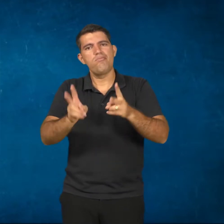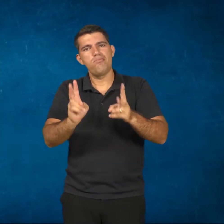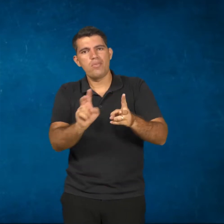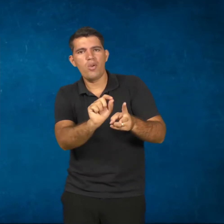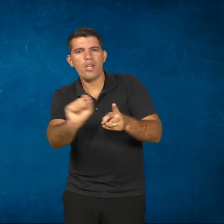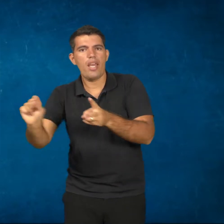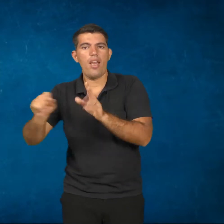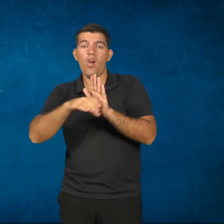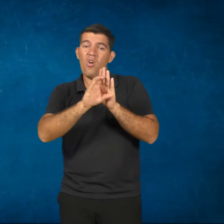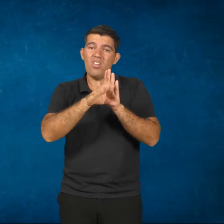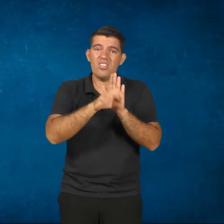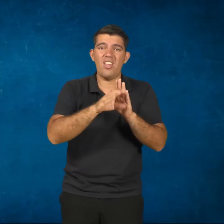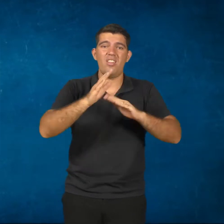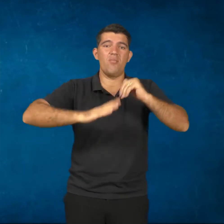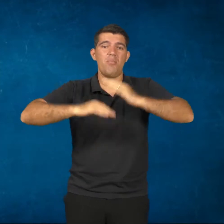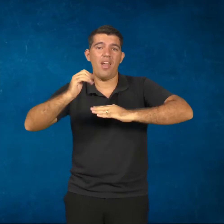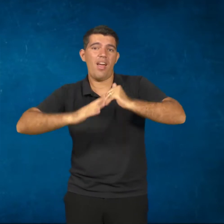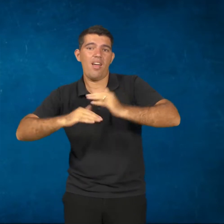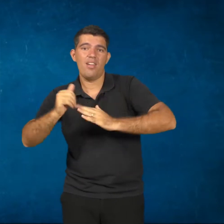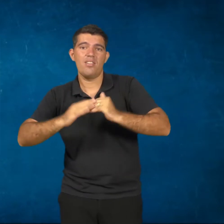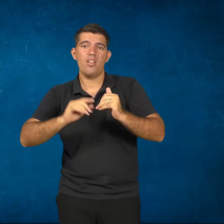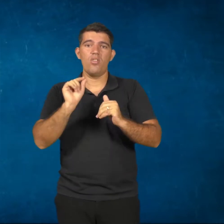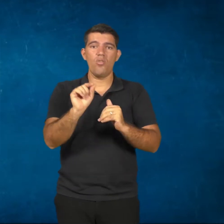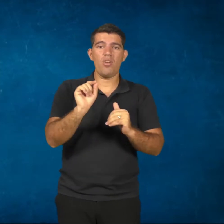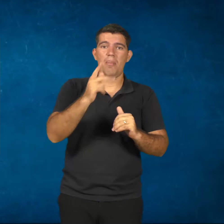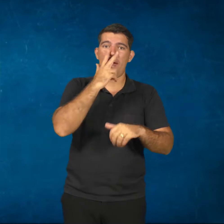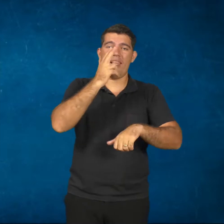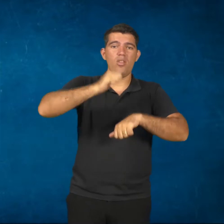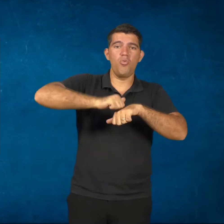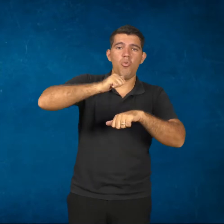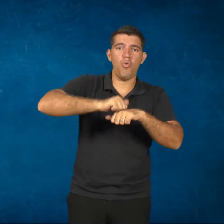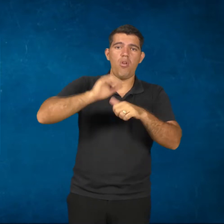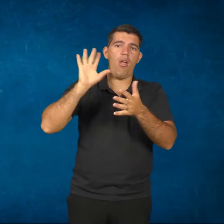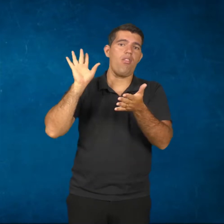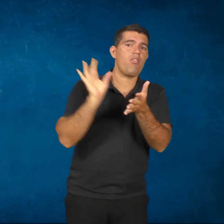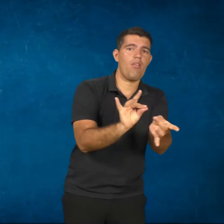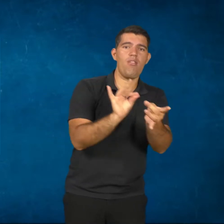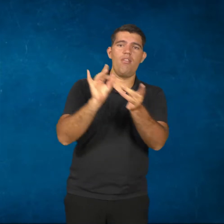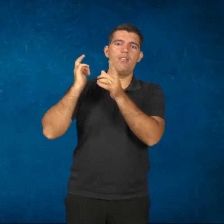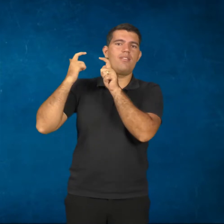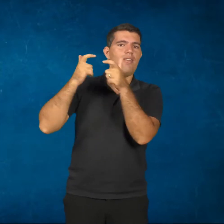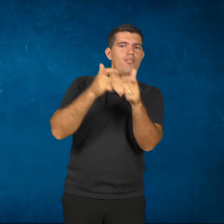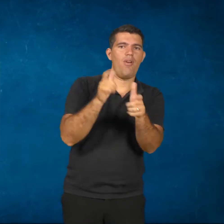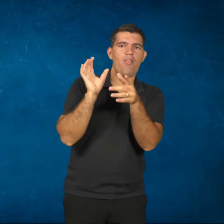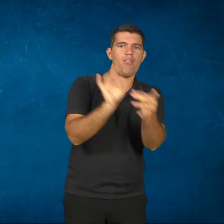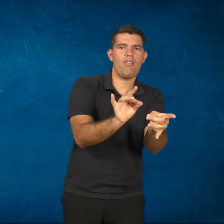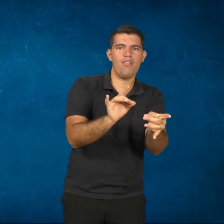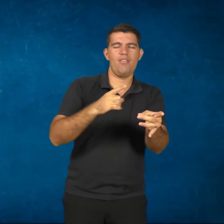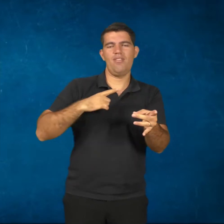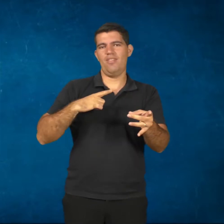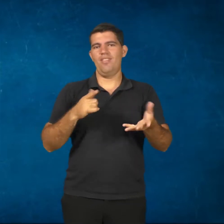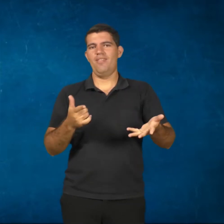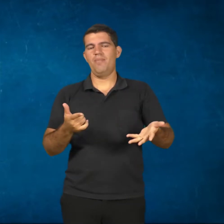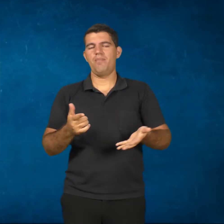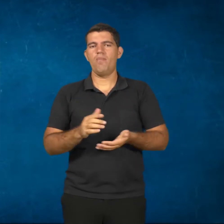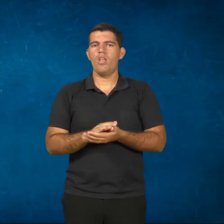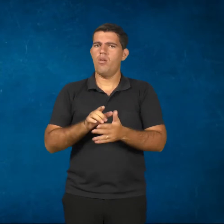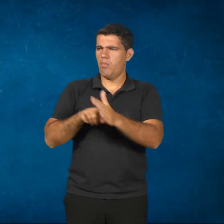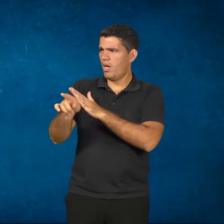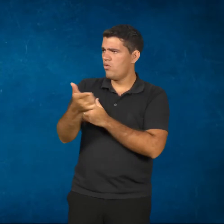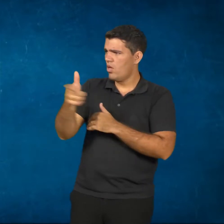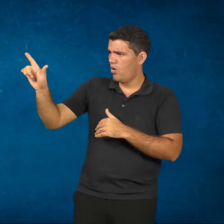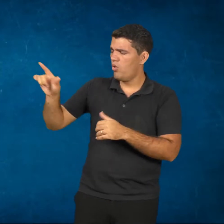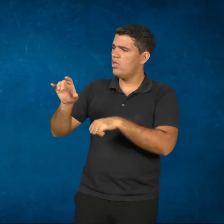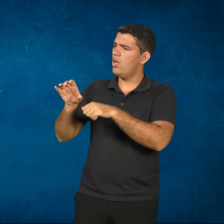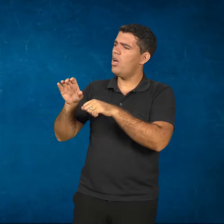de concepções e de práticas cristalizadas e tradicionais, né? A minha próxima pergunta diz respeito à constituição do campo